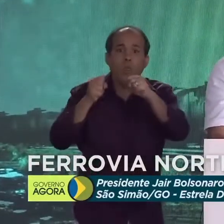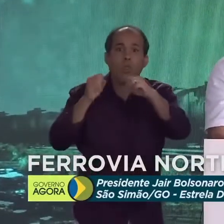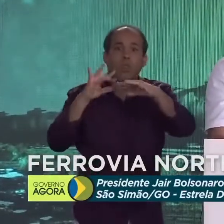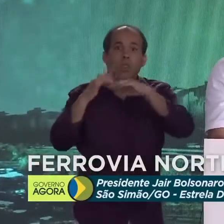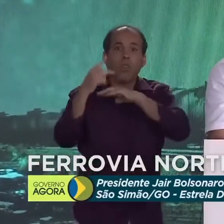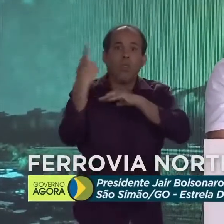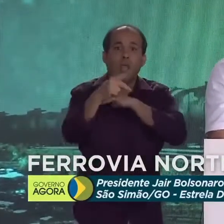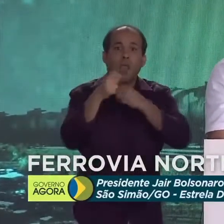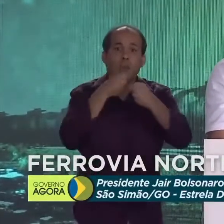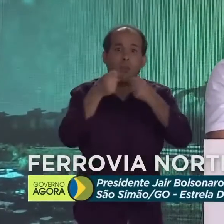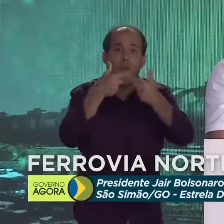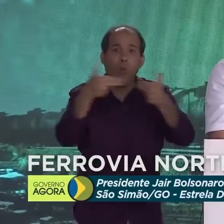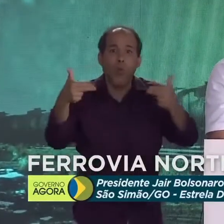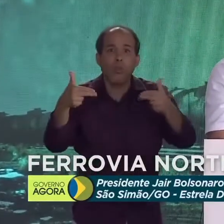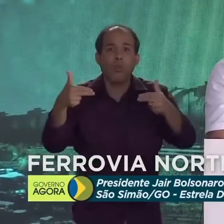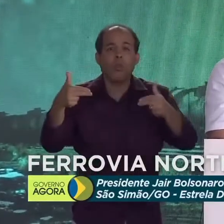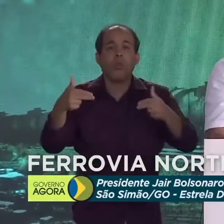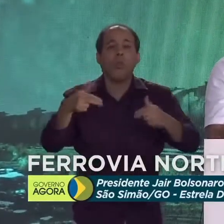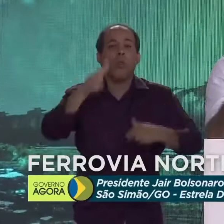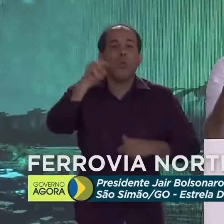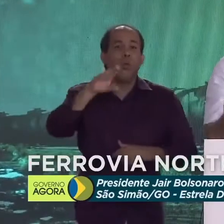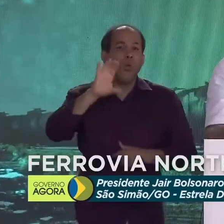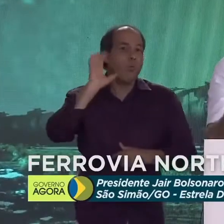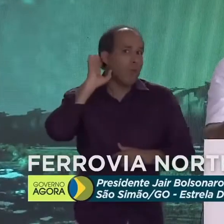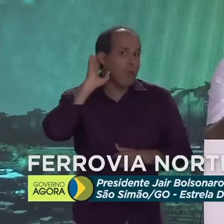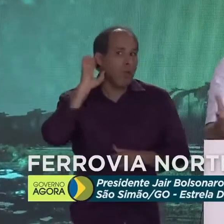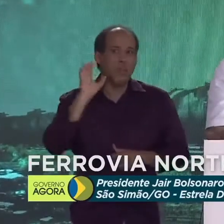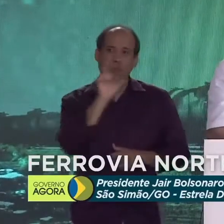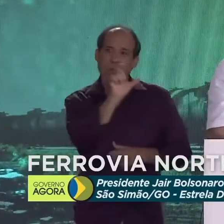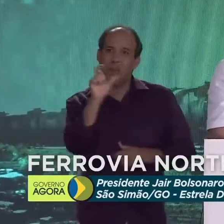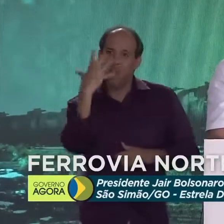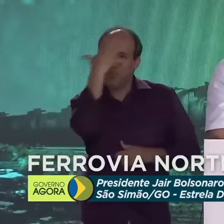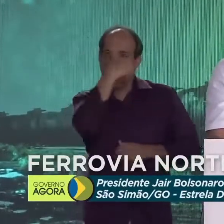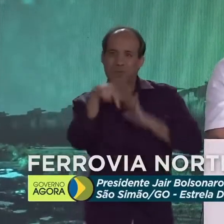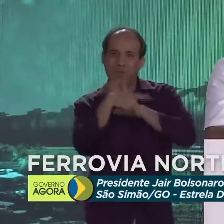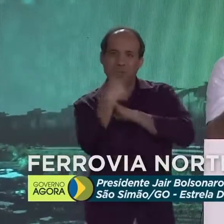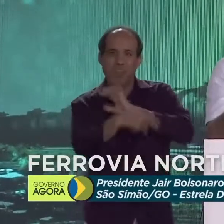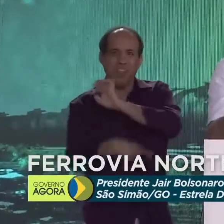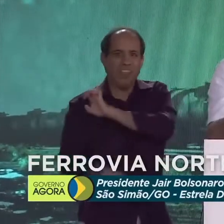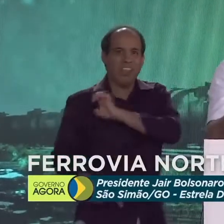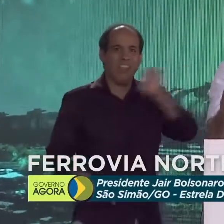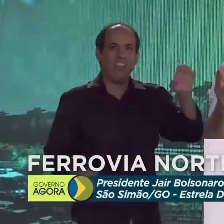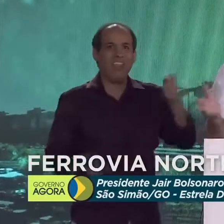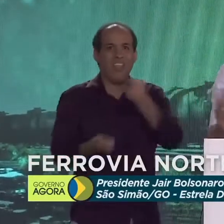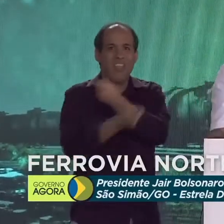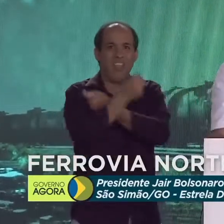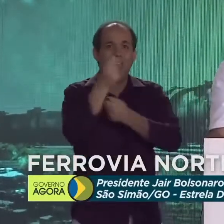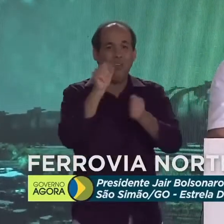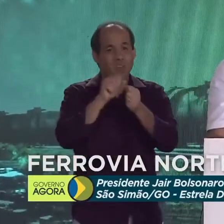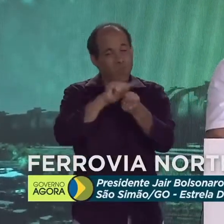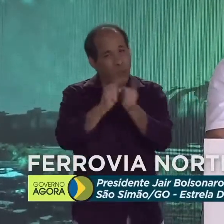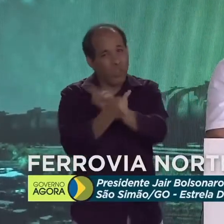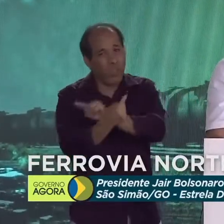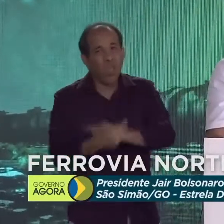democratização da mesma, que são palavras bonitas da esquerda para fazer exatamente o